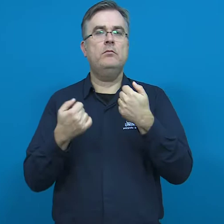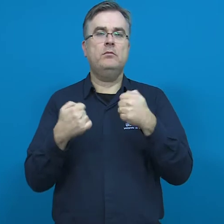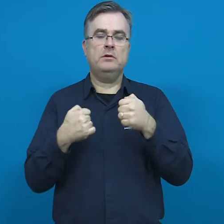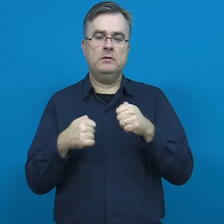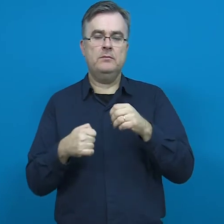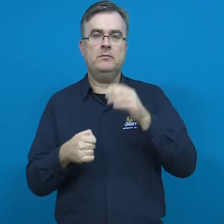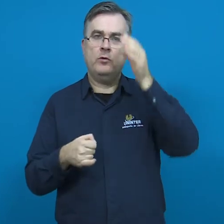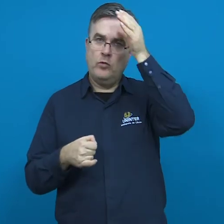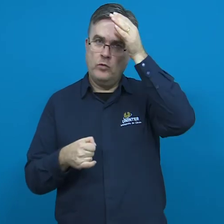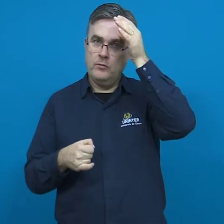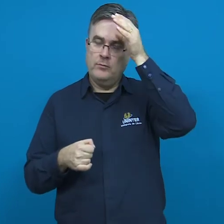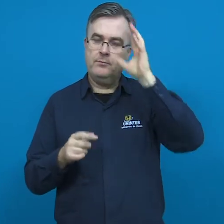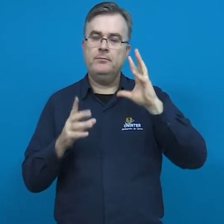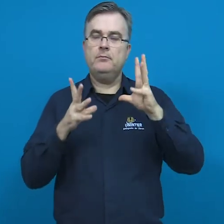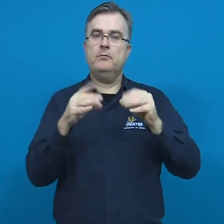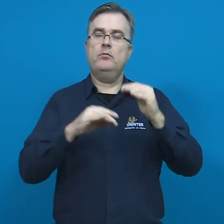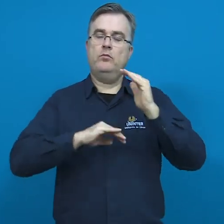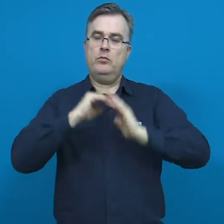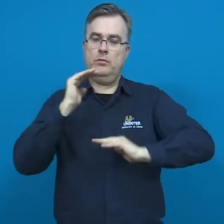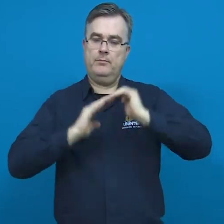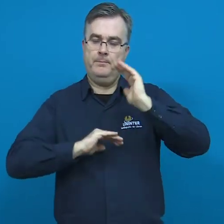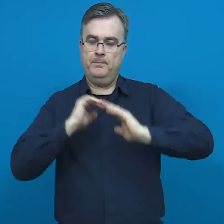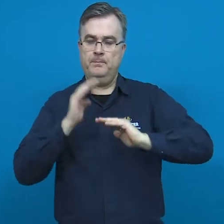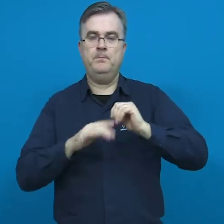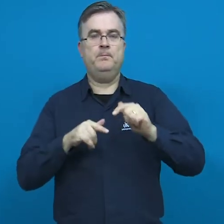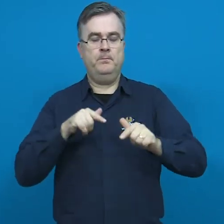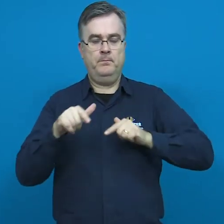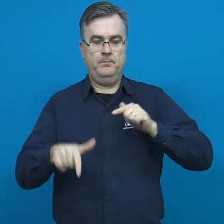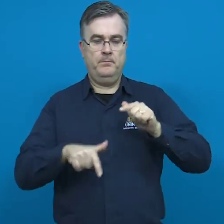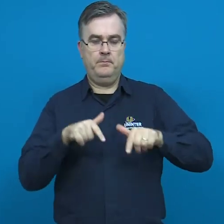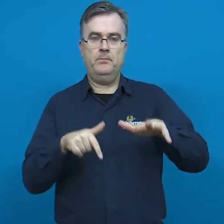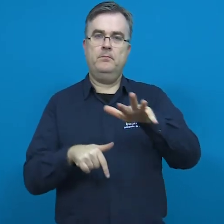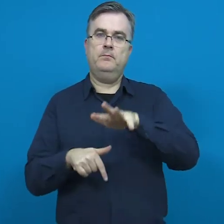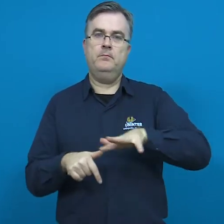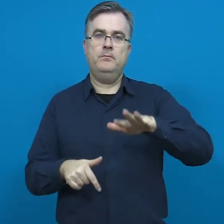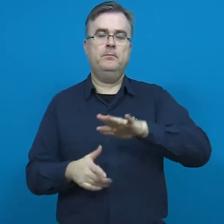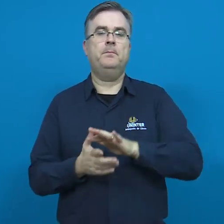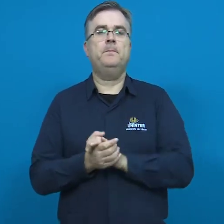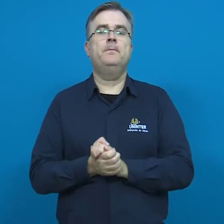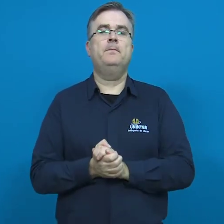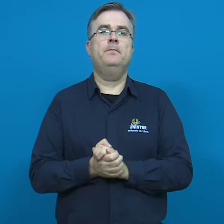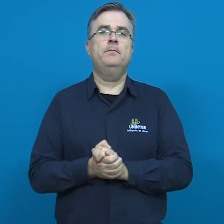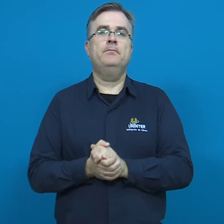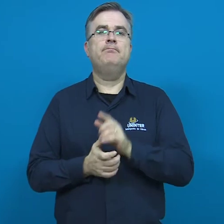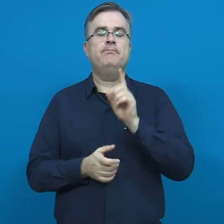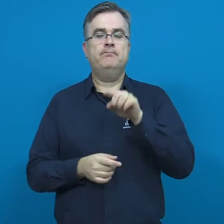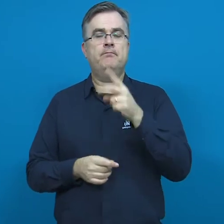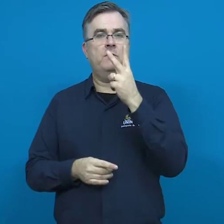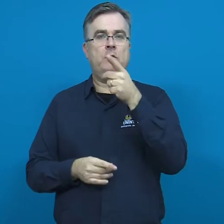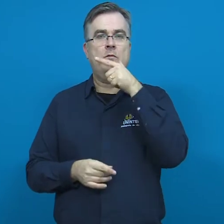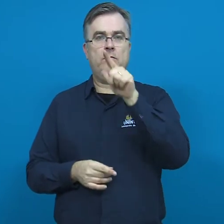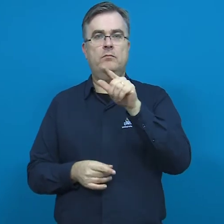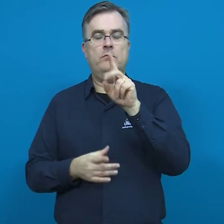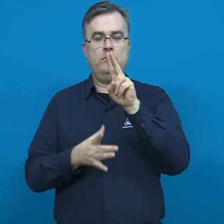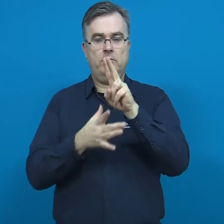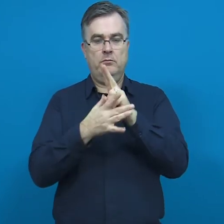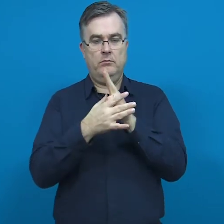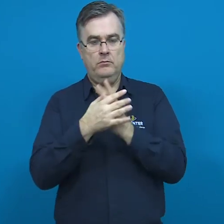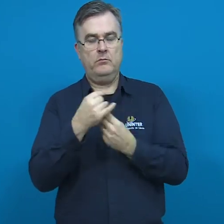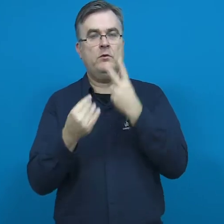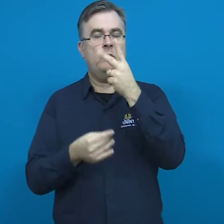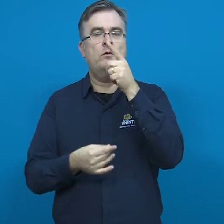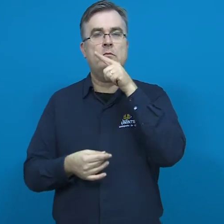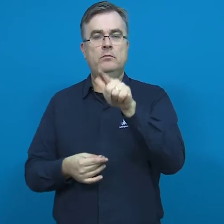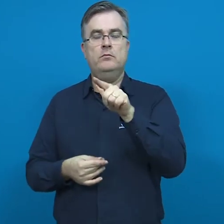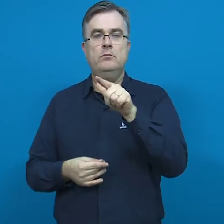precisa de consciência de todos os profissionais que trabalham nessa área. Então, são 2 línguas,